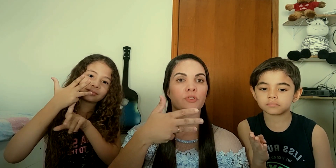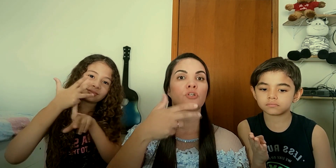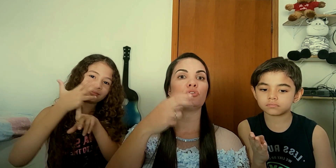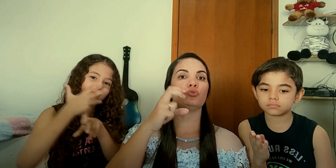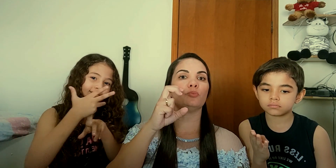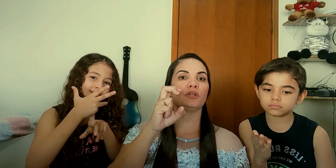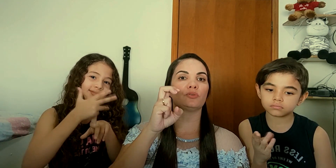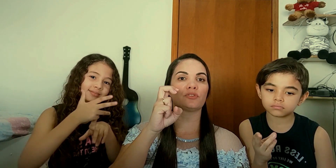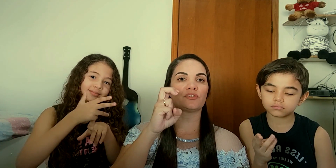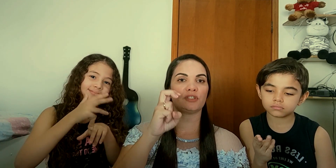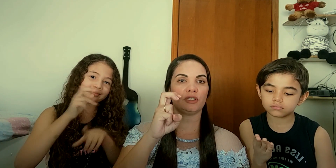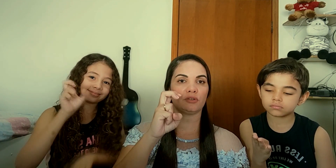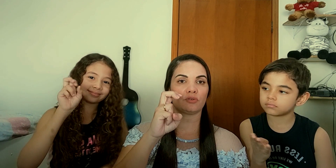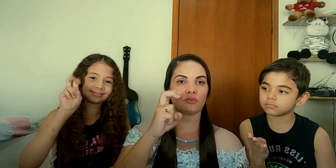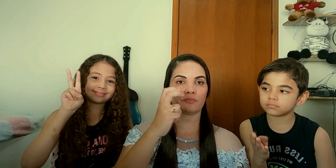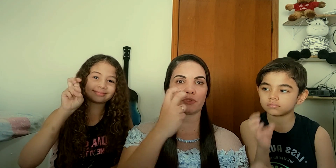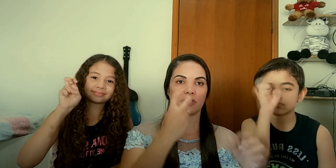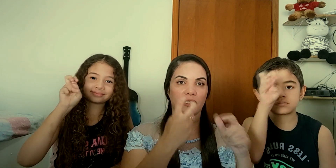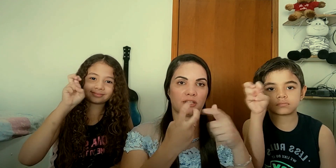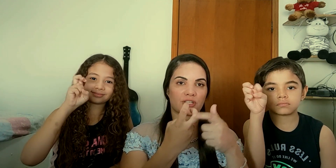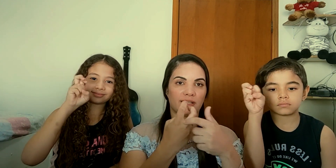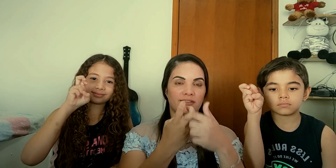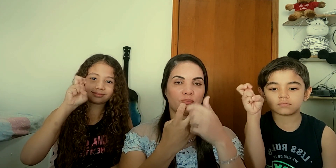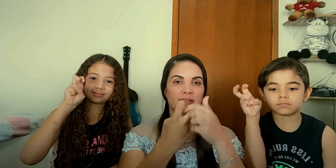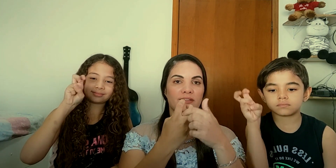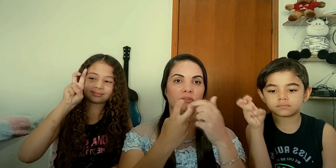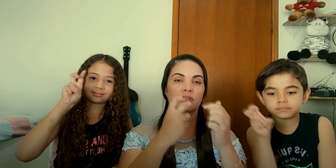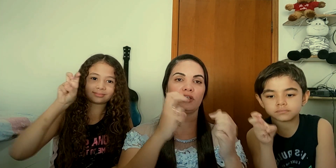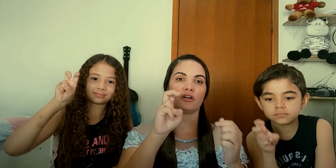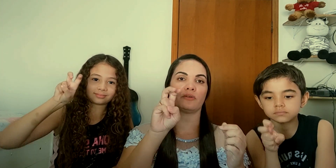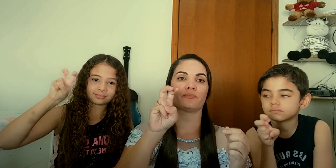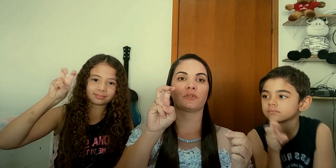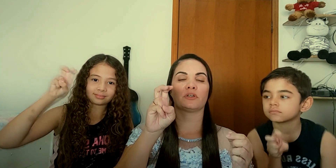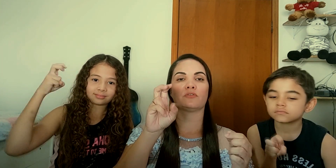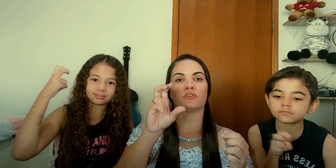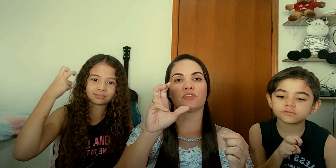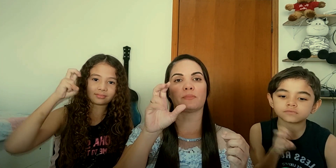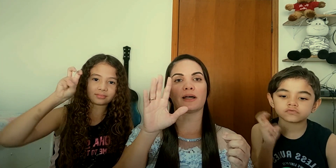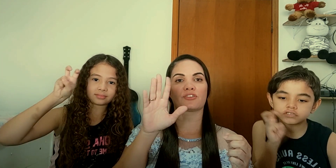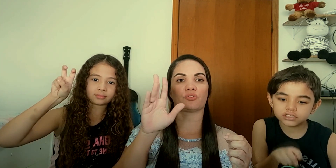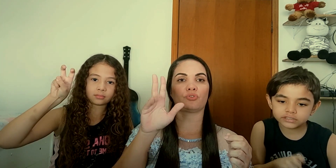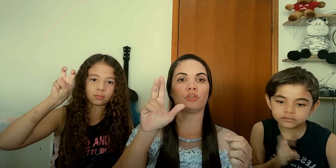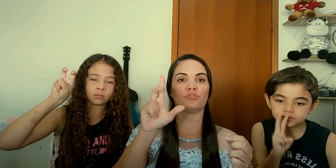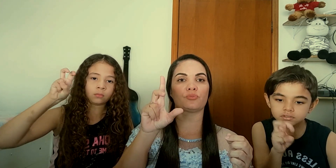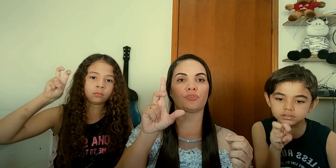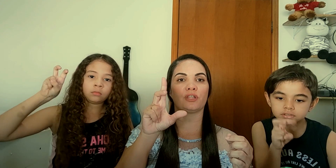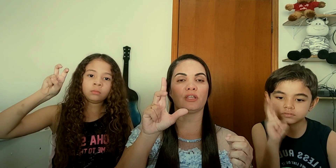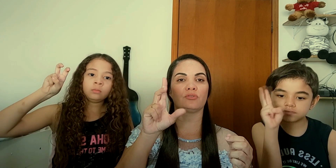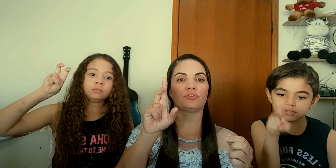Número cinco. Tem que deixar esse espacinho aqui, ó. Você abaixa os dois últimos dedos.